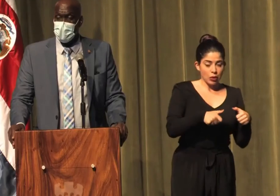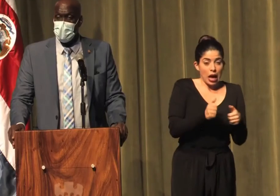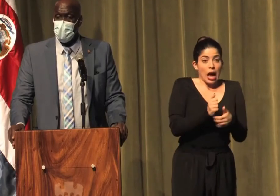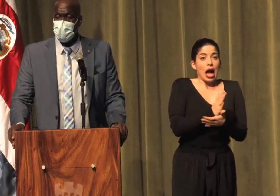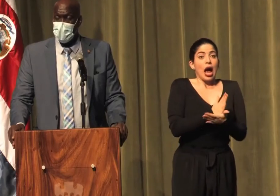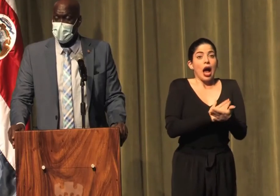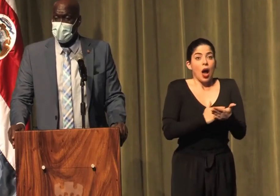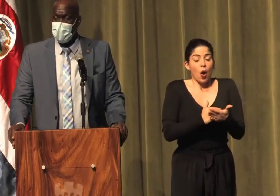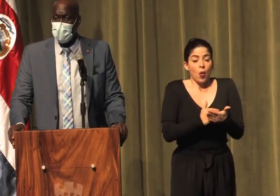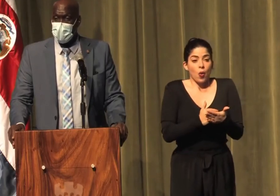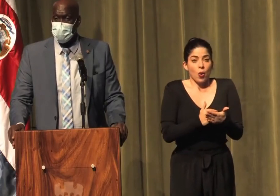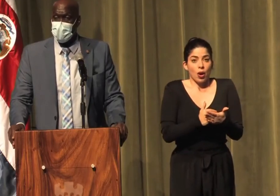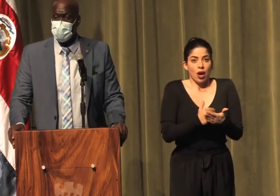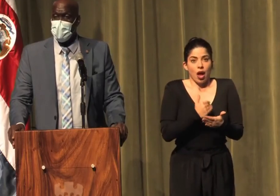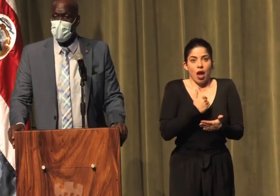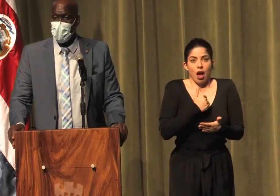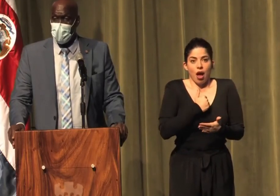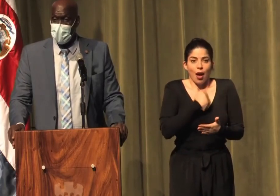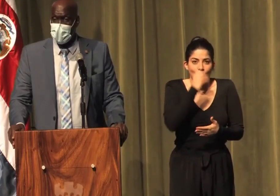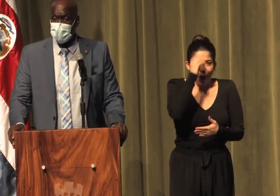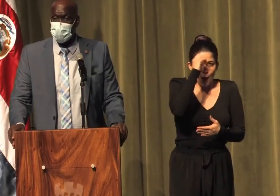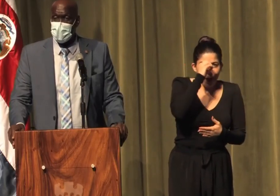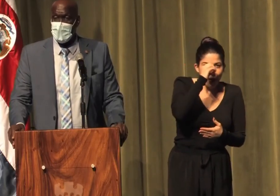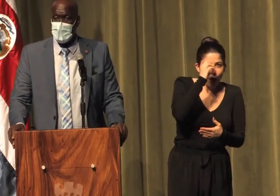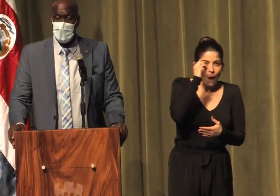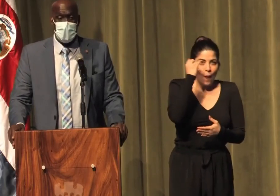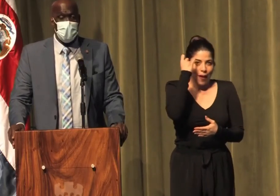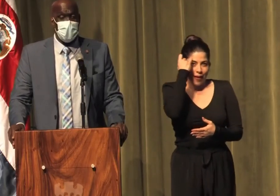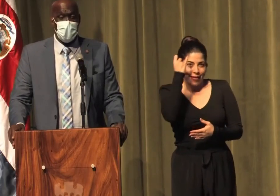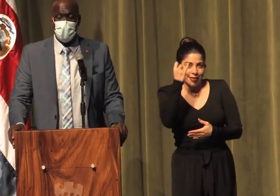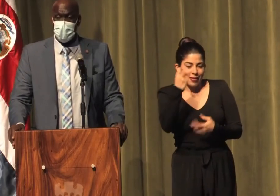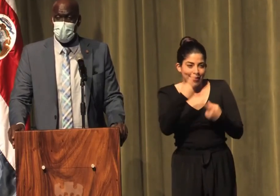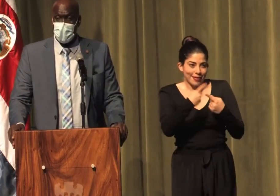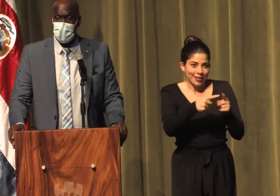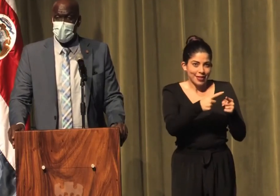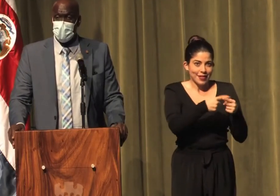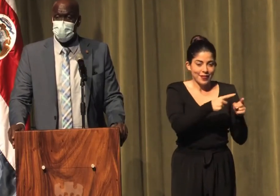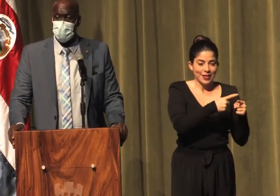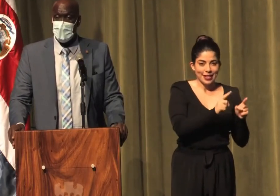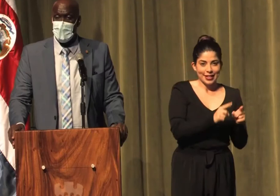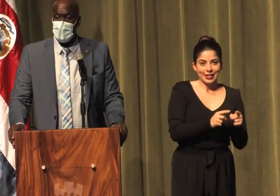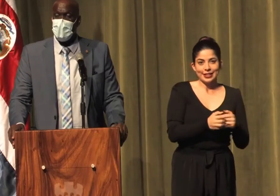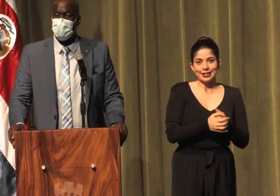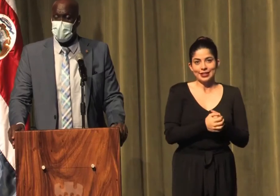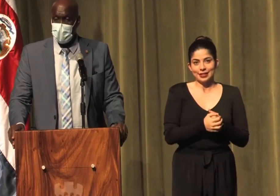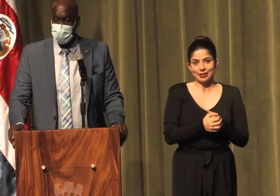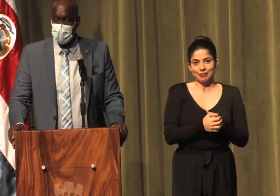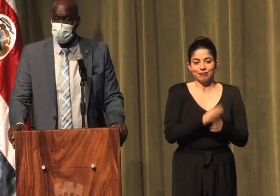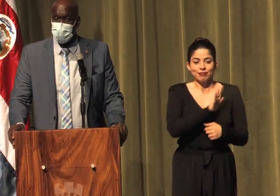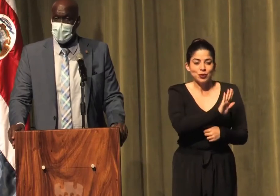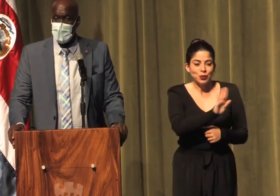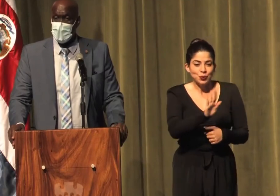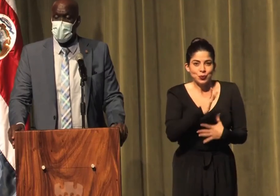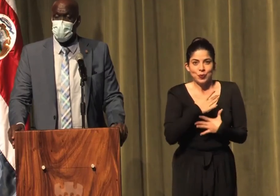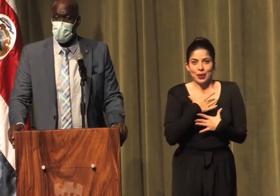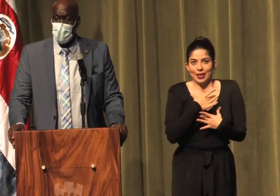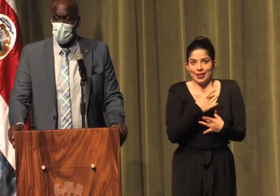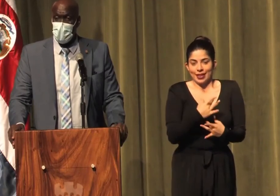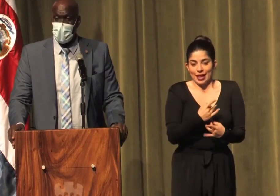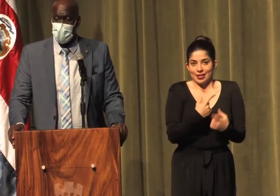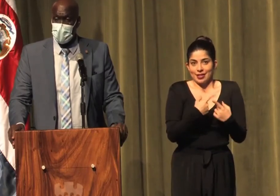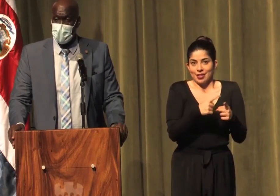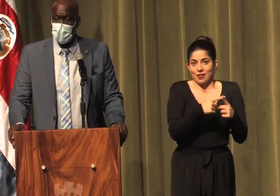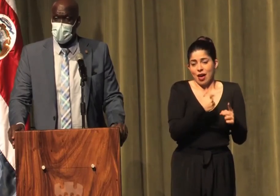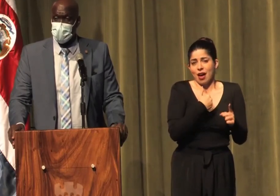las divergencias ideológicas y de los diferentes intereses que